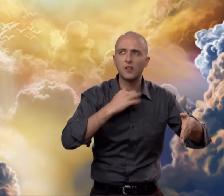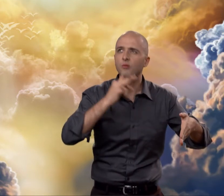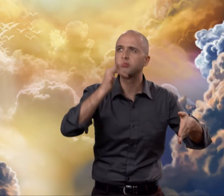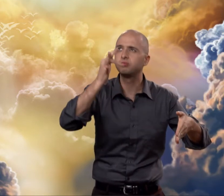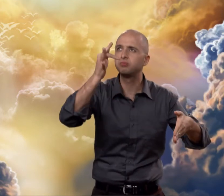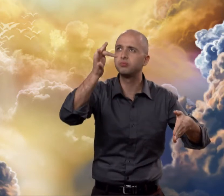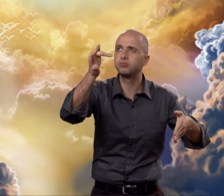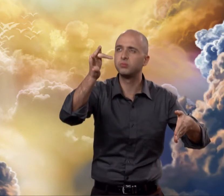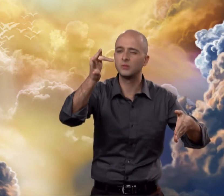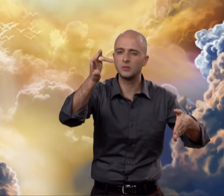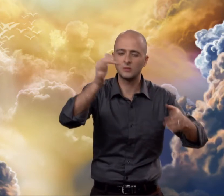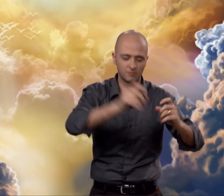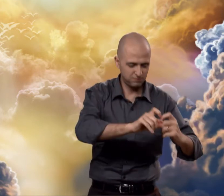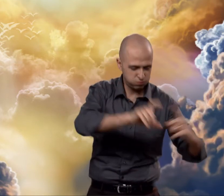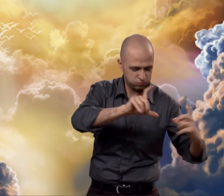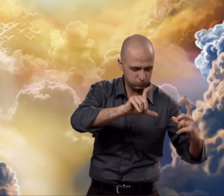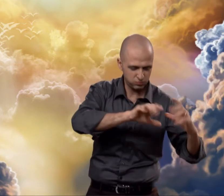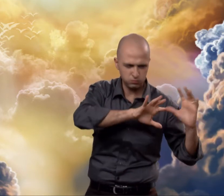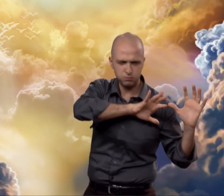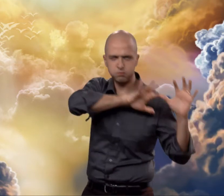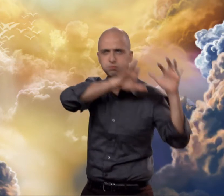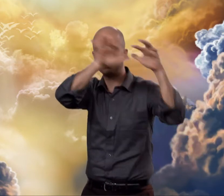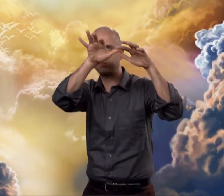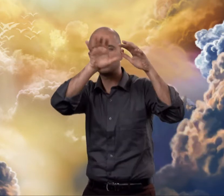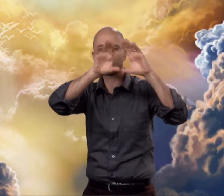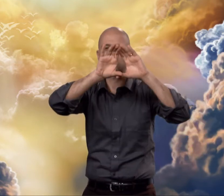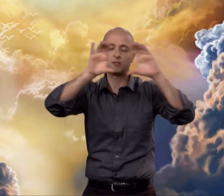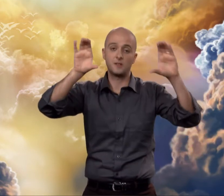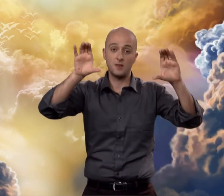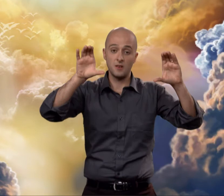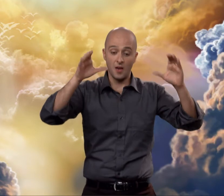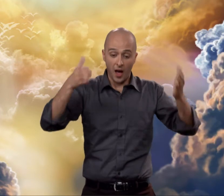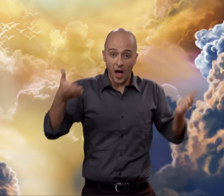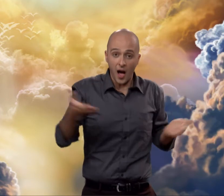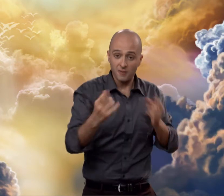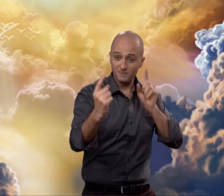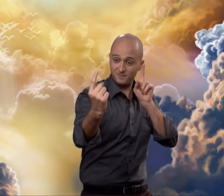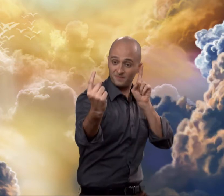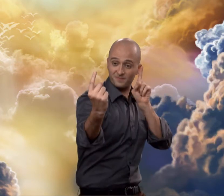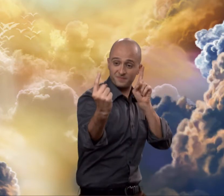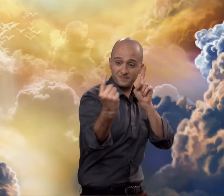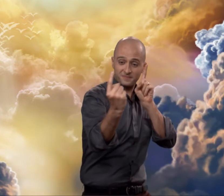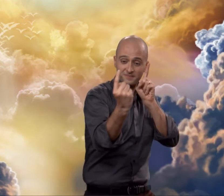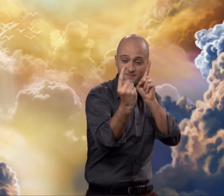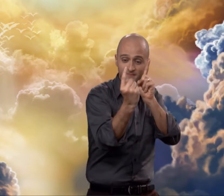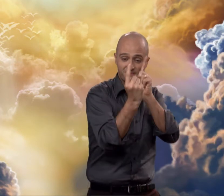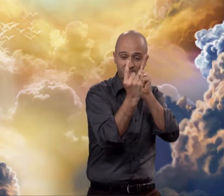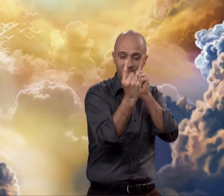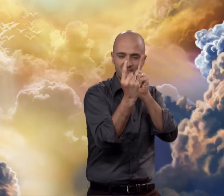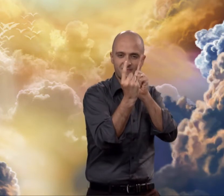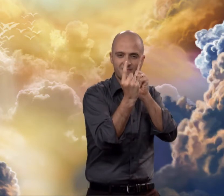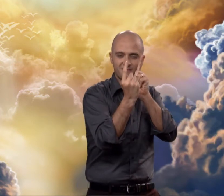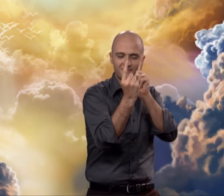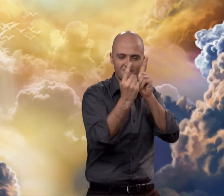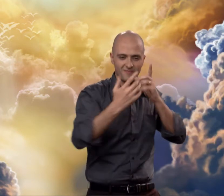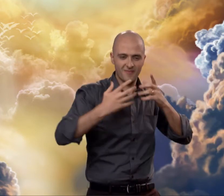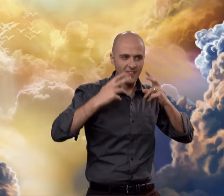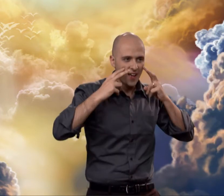o cântico do Cordeiro. Apenas eles podem aprender aquele cântico, pois é o cântico de sua experiência, e